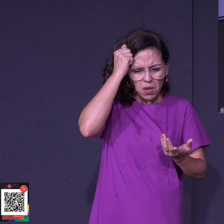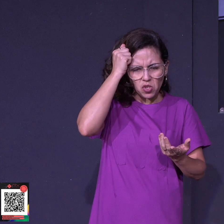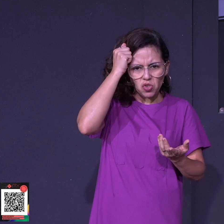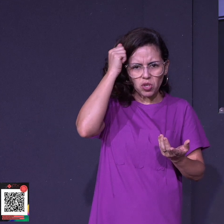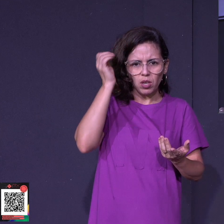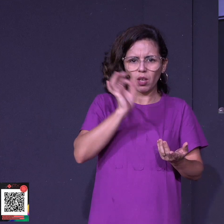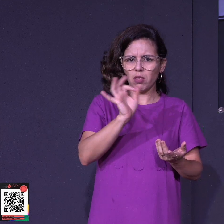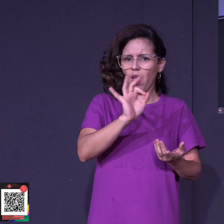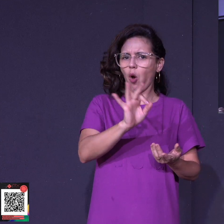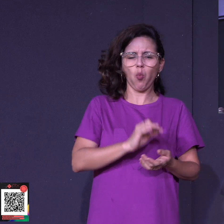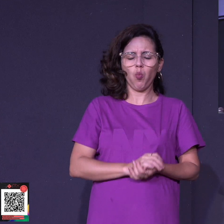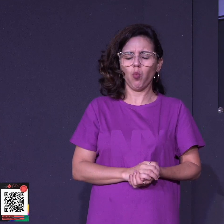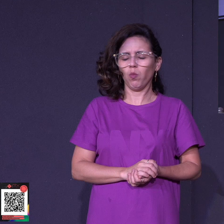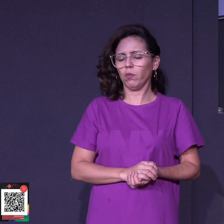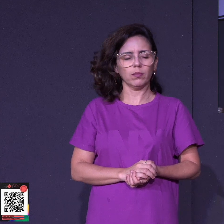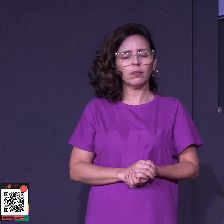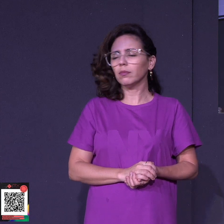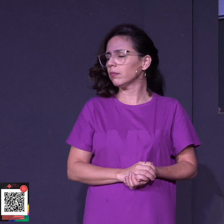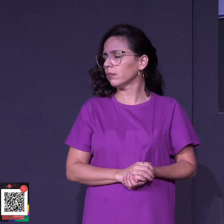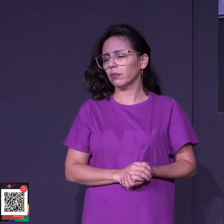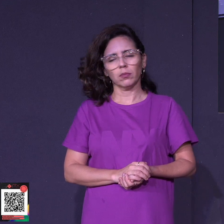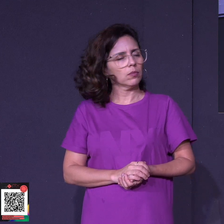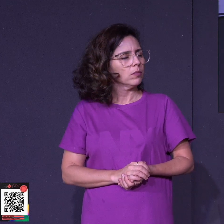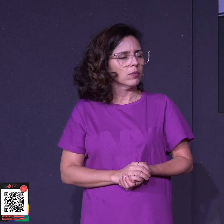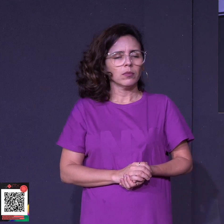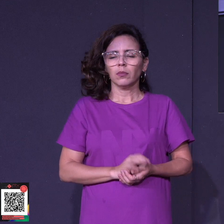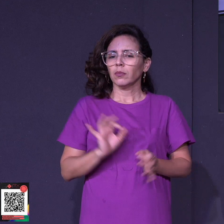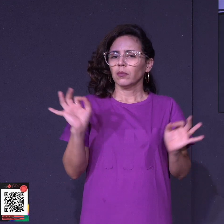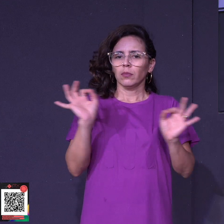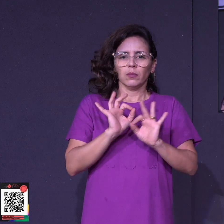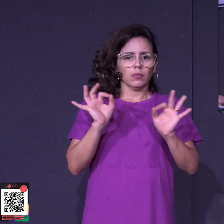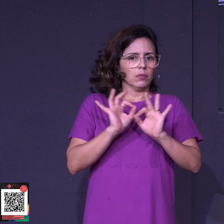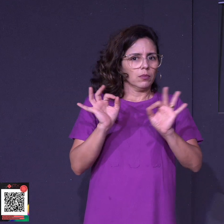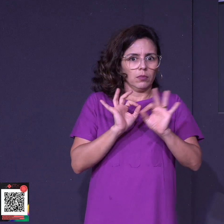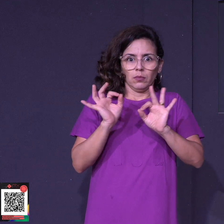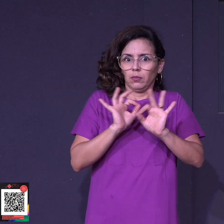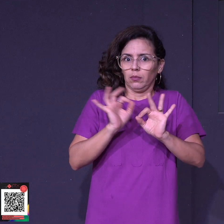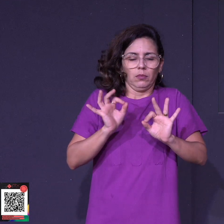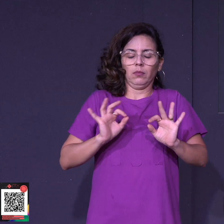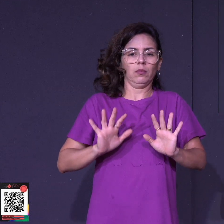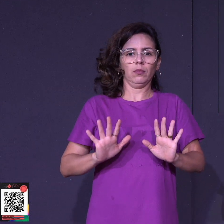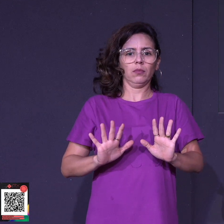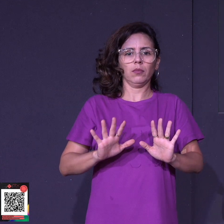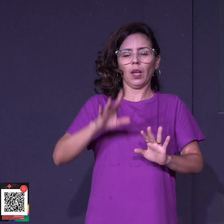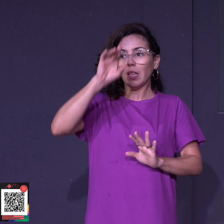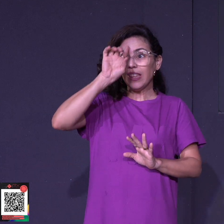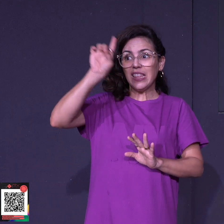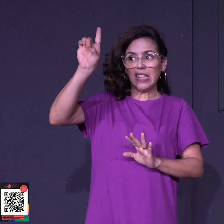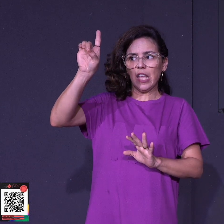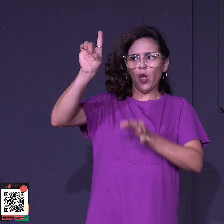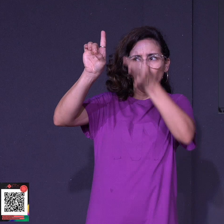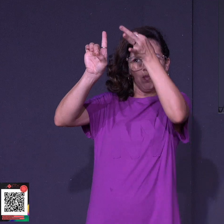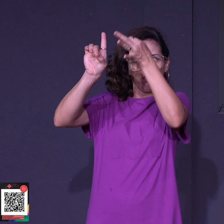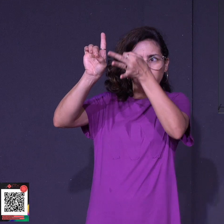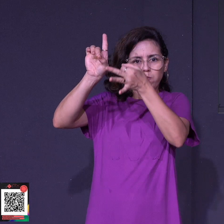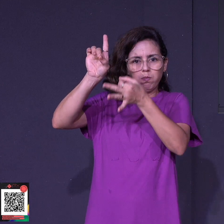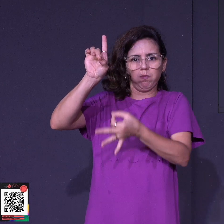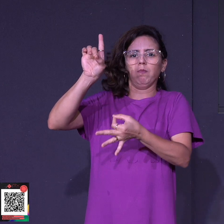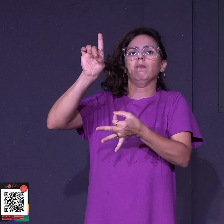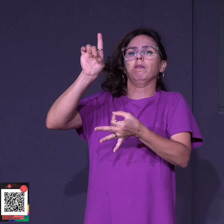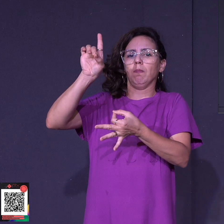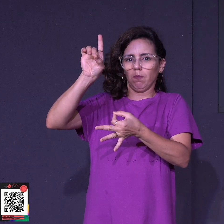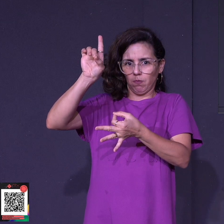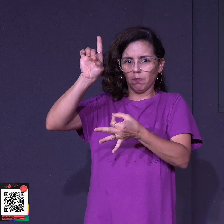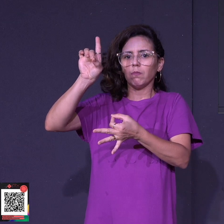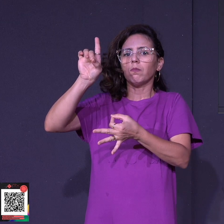atrás? De maneira nenhuma. De forma nenhuma. E